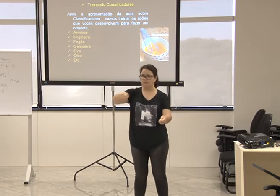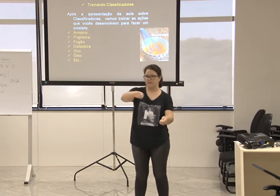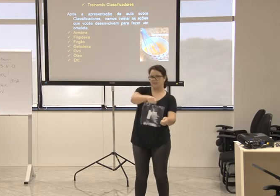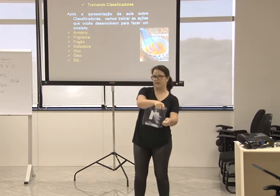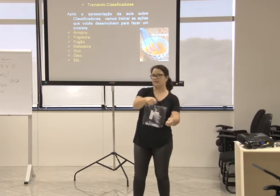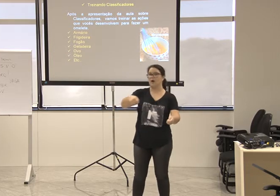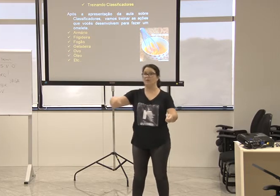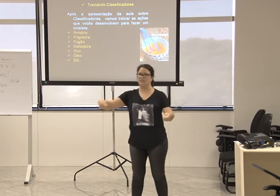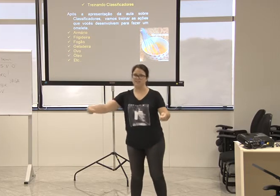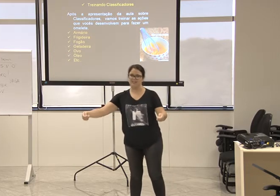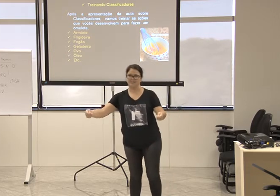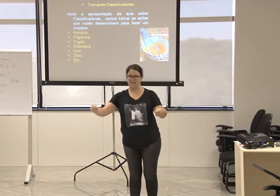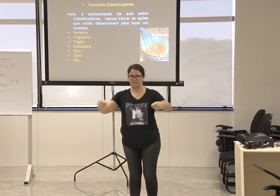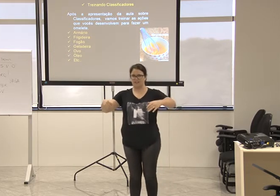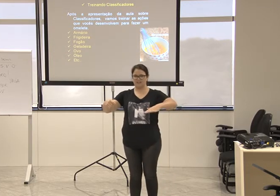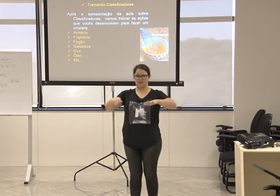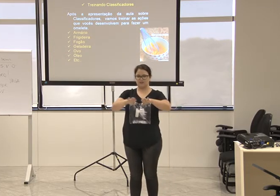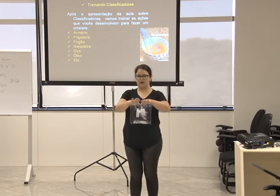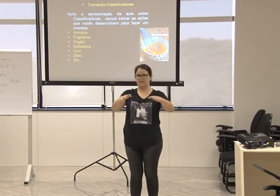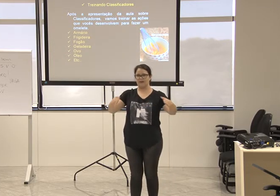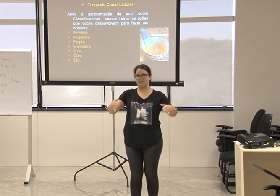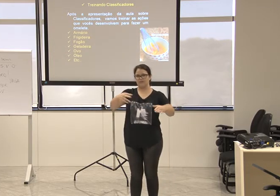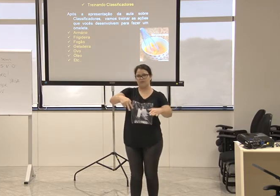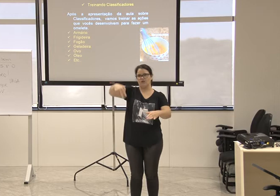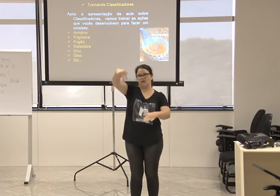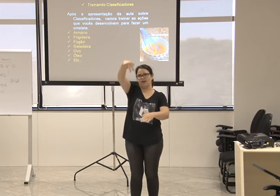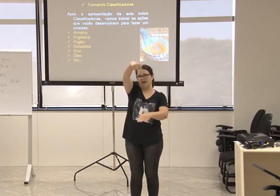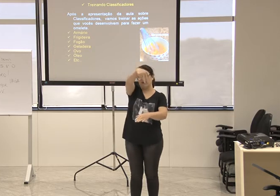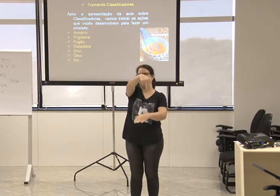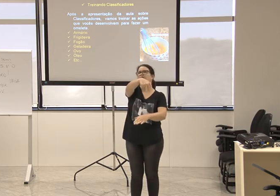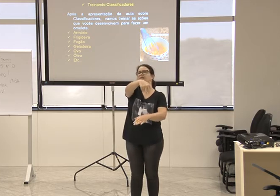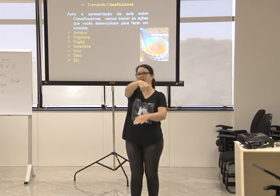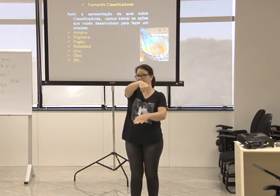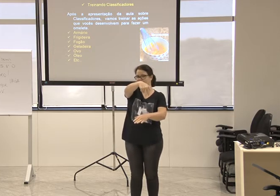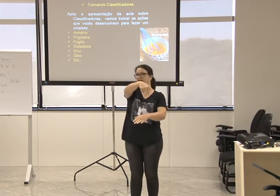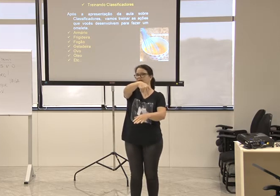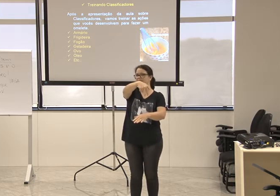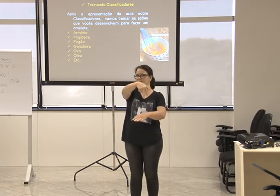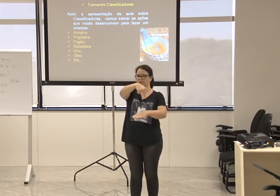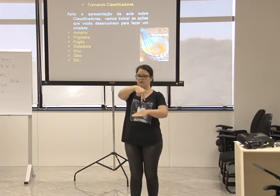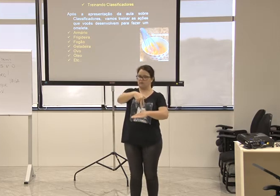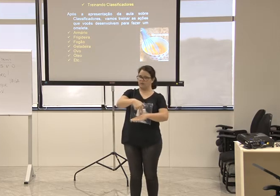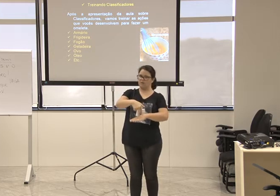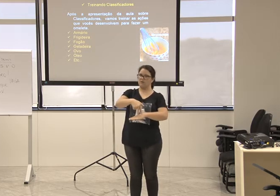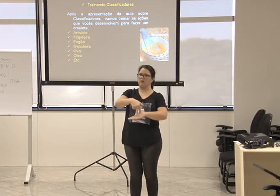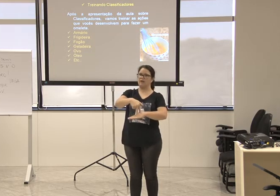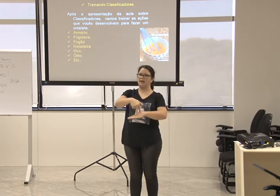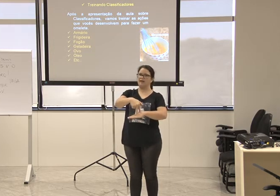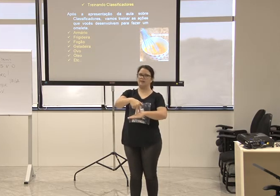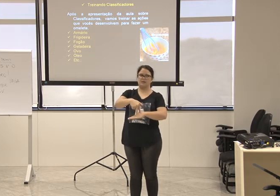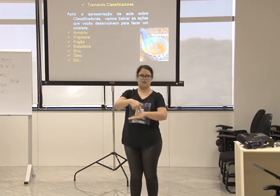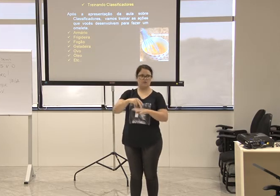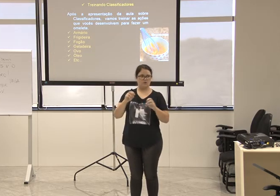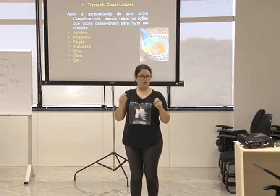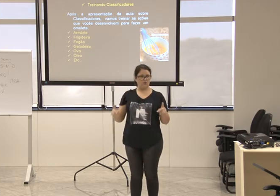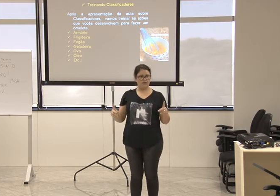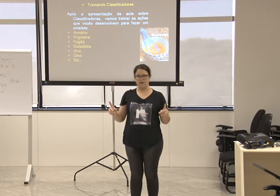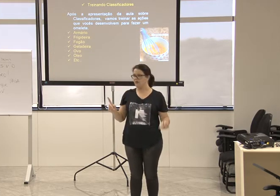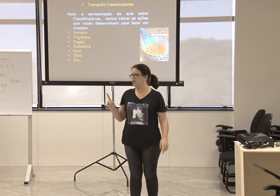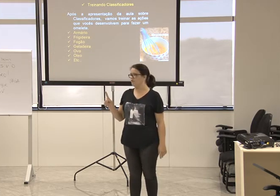Você tem que dar uma distância. Lembra daquele negócio? Igual a mesa, eu não vou colocar a criança aqui. Então, tem que colocar ela aqui. Ok? Vou dar